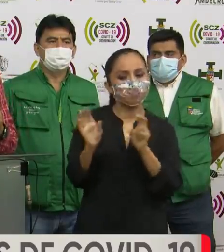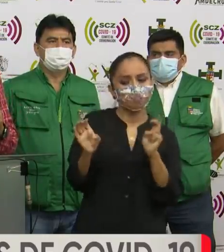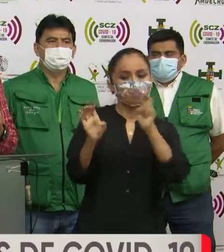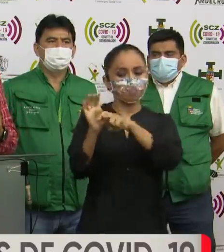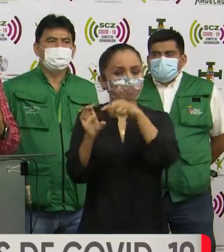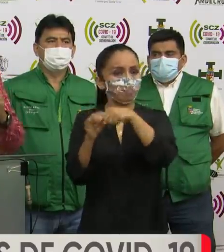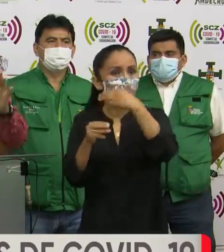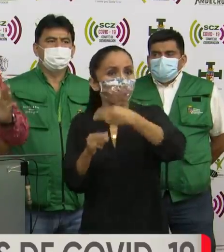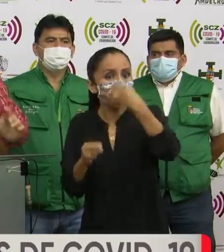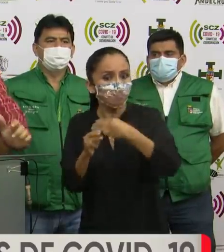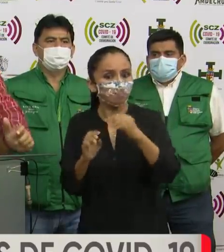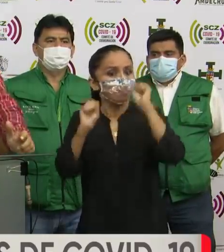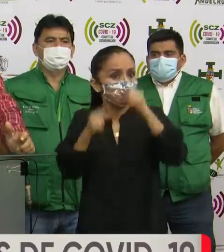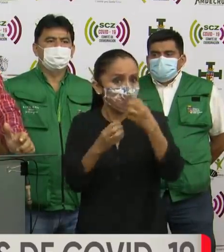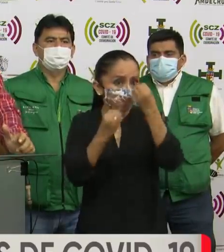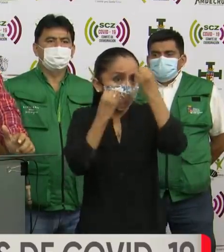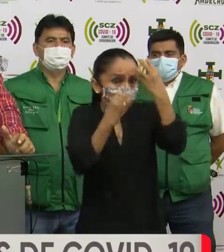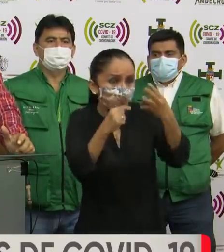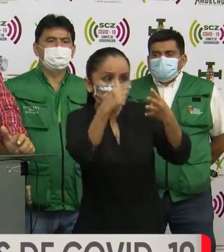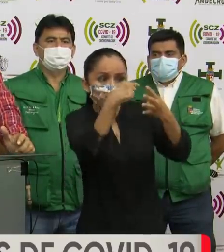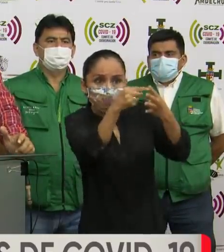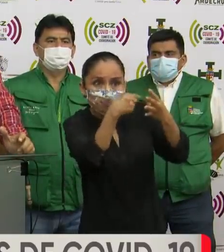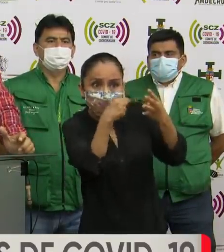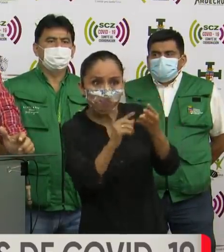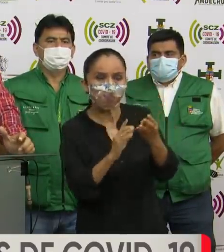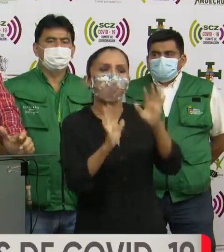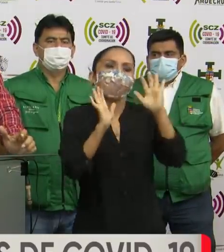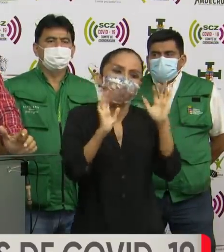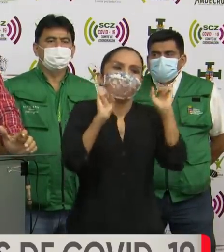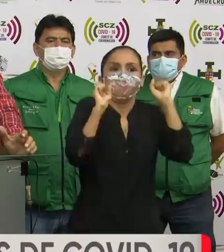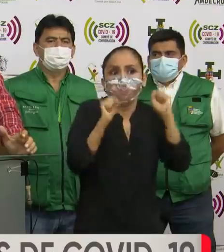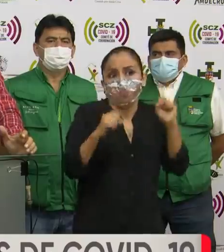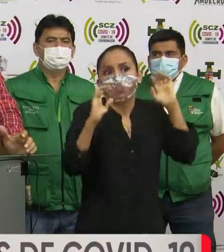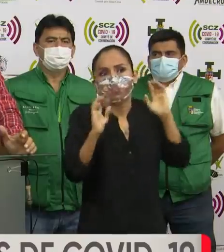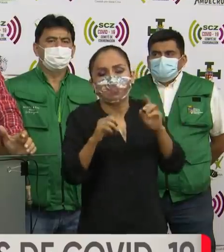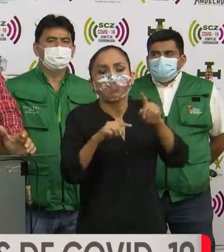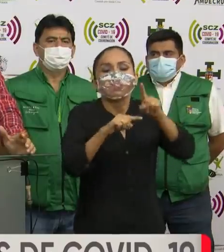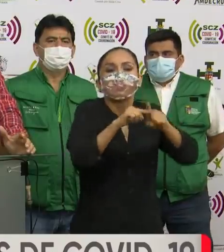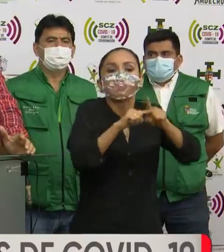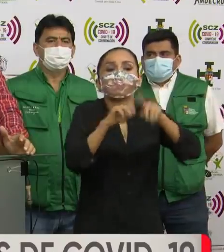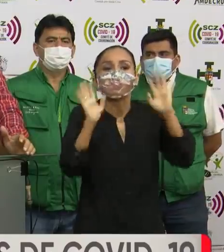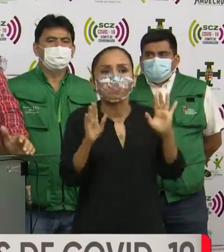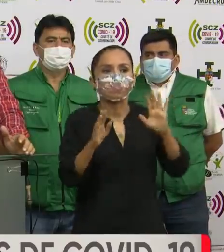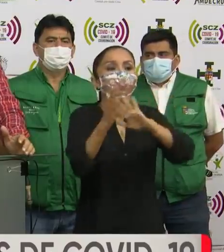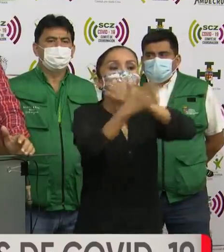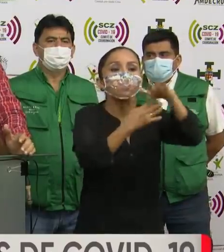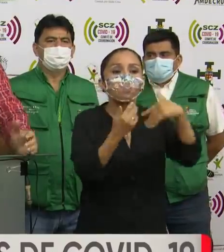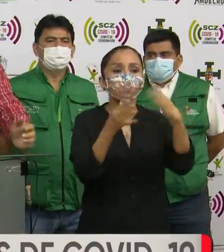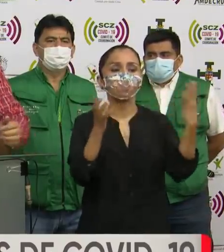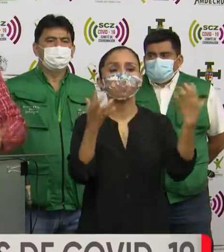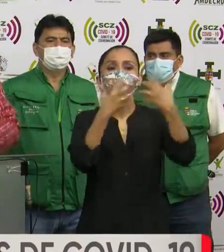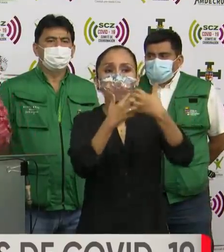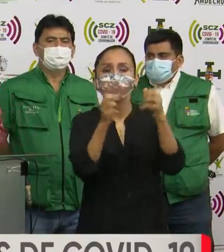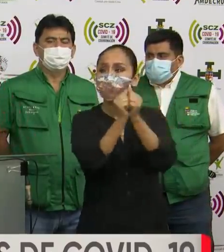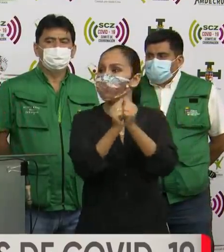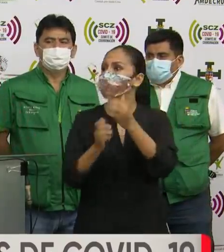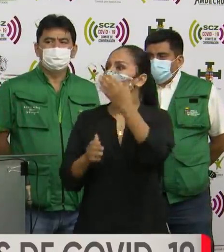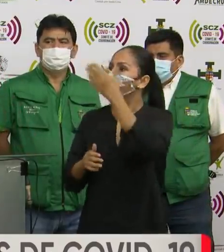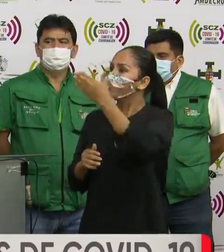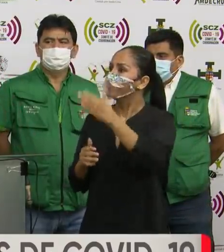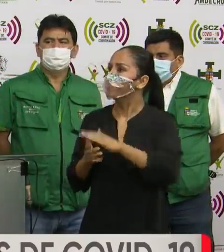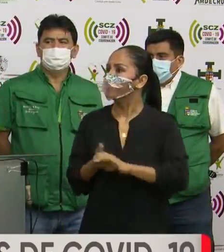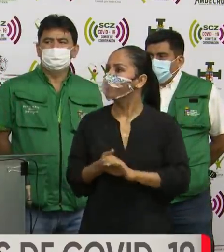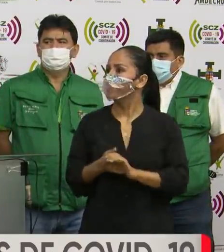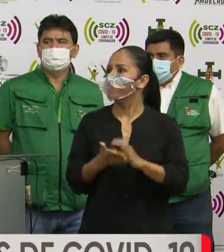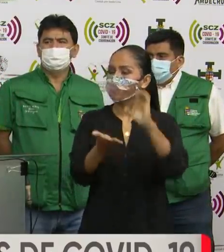las medidas, podemos llegar a un buen término, pero es necesario que todos lo comprendamos, es un esfuerzo conjunto.